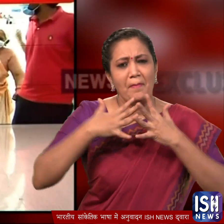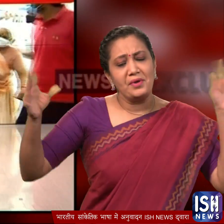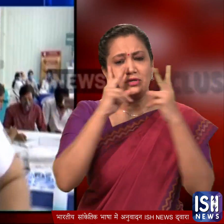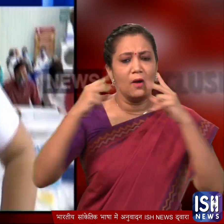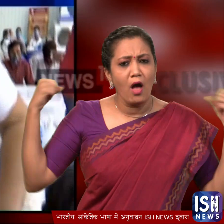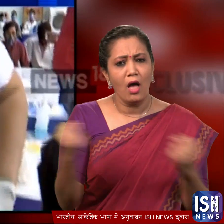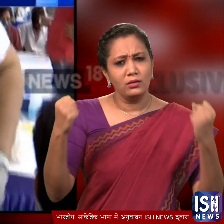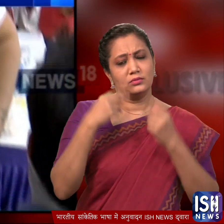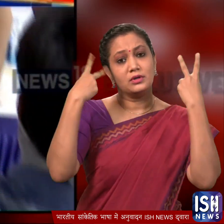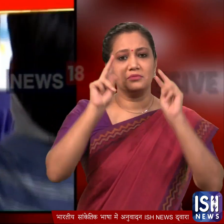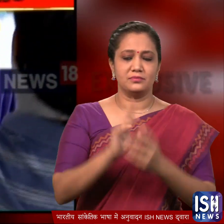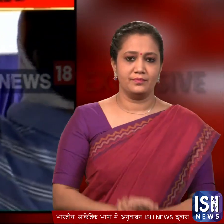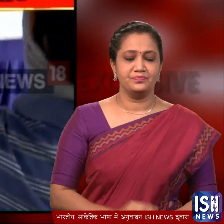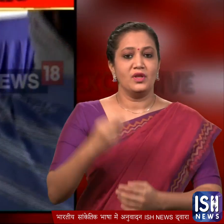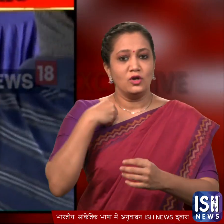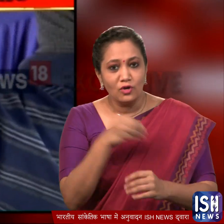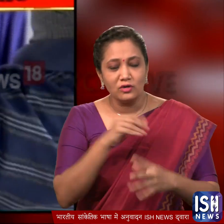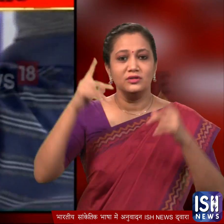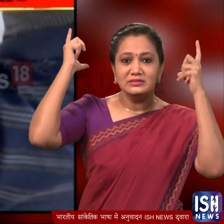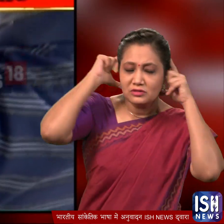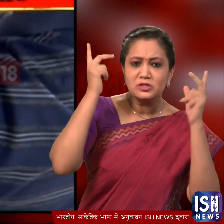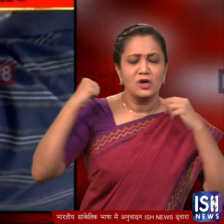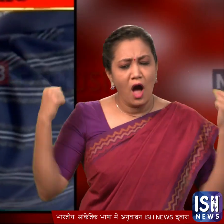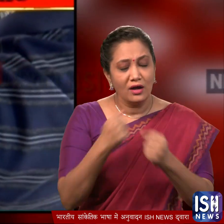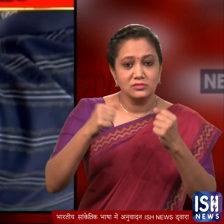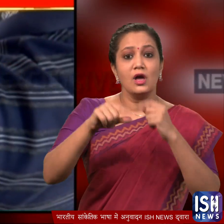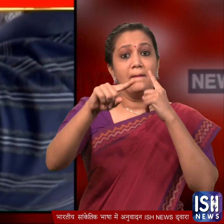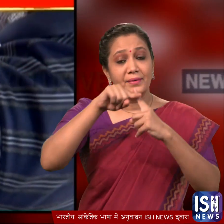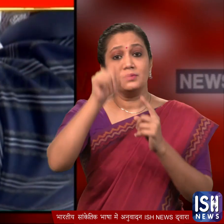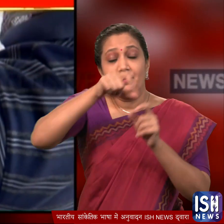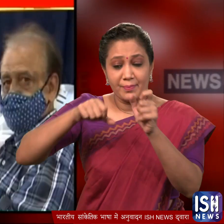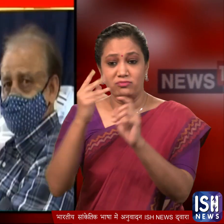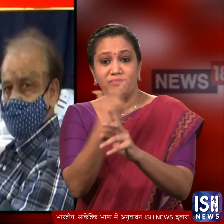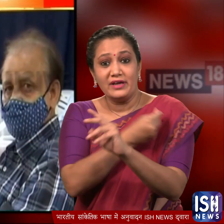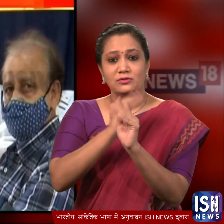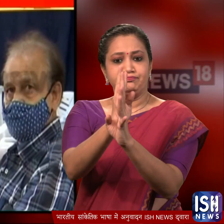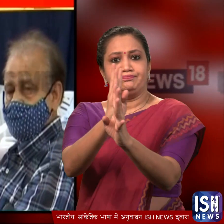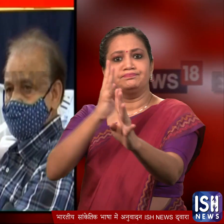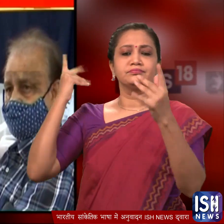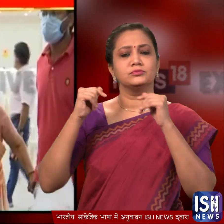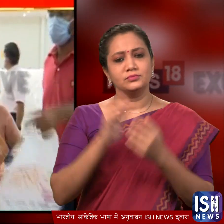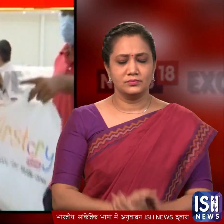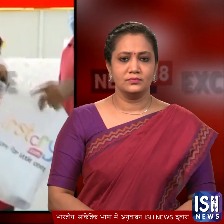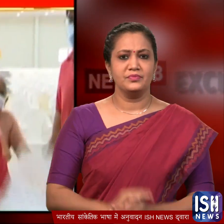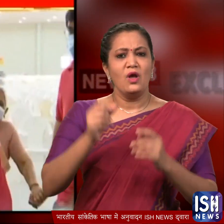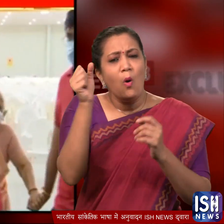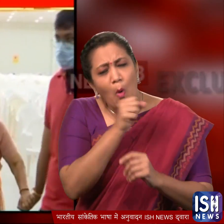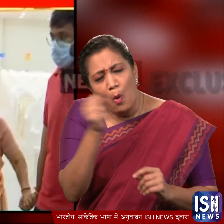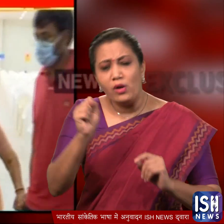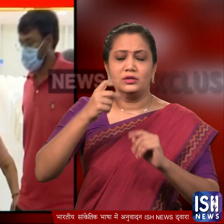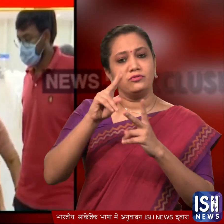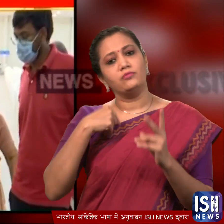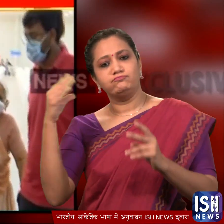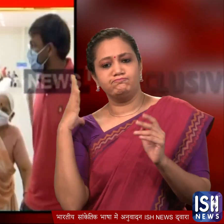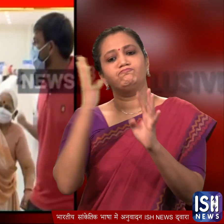आया। जहां डॉक्टर और नर्स तो एक्शन में दिखे ही, वैक्सीन लगवाने के लिए लोग भी उत्साहित नजर आए। कई बेहद बुजुर्ग भी